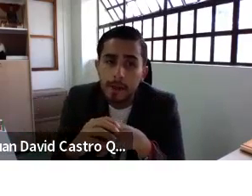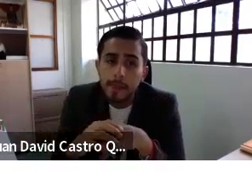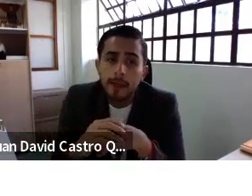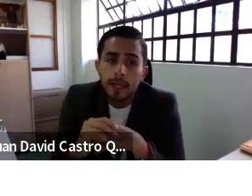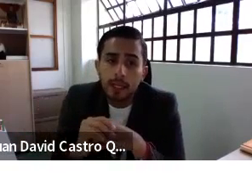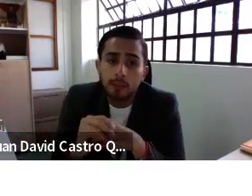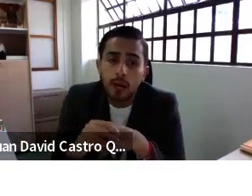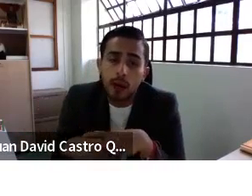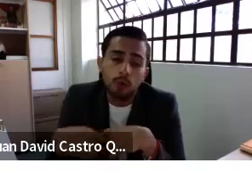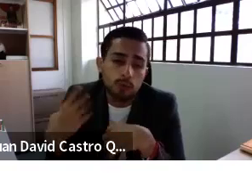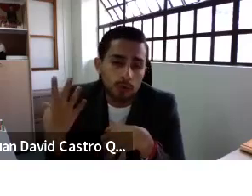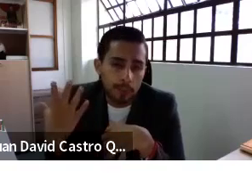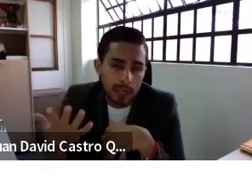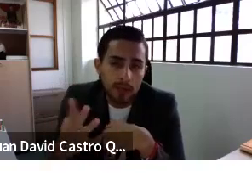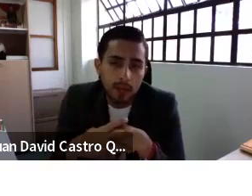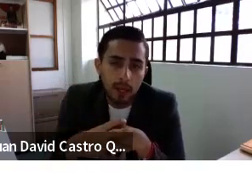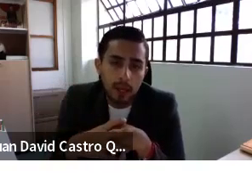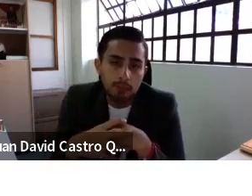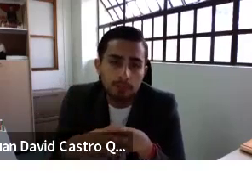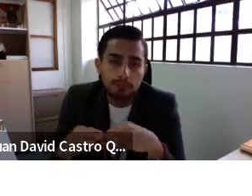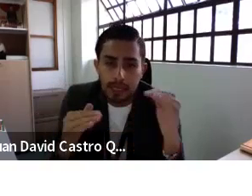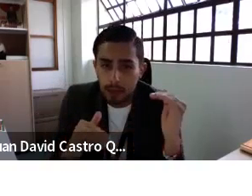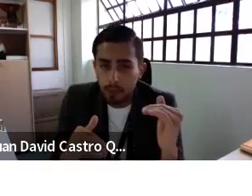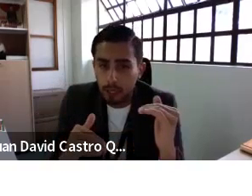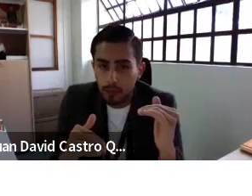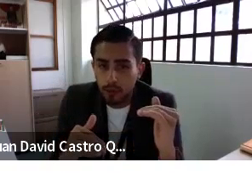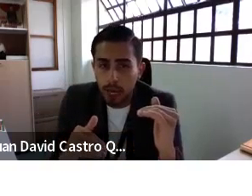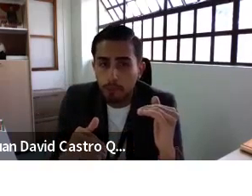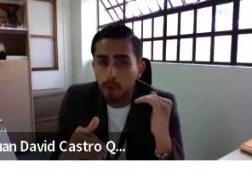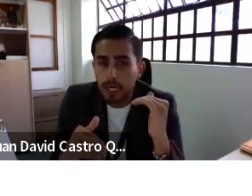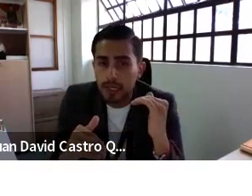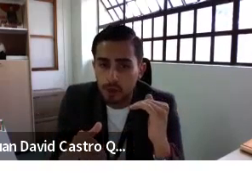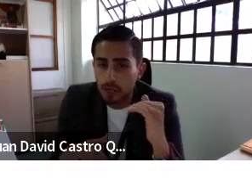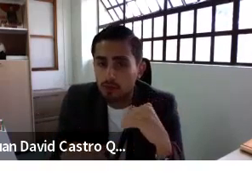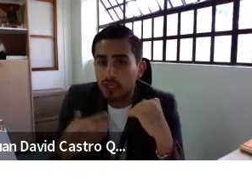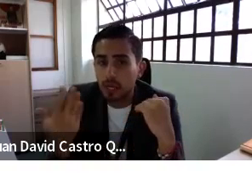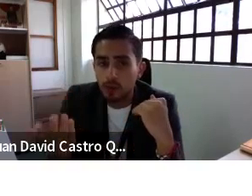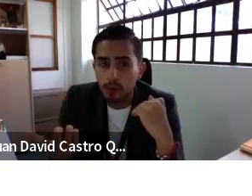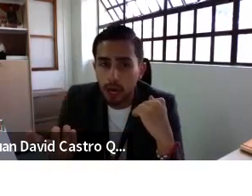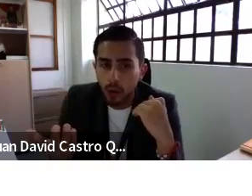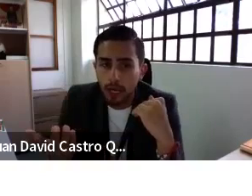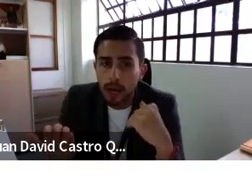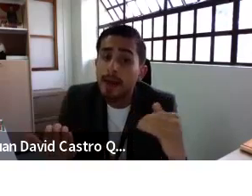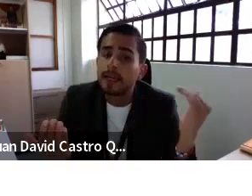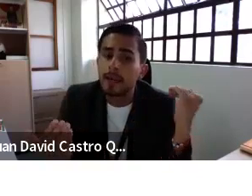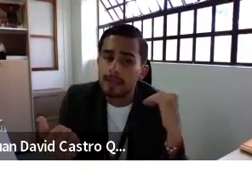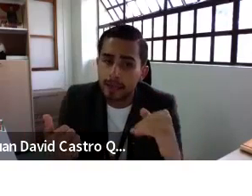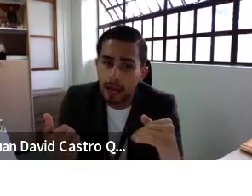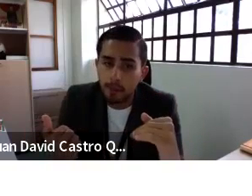ir por la, o también pasar por ir por una vulgarización que es una traducción pedagógica y trascender a la